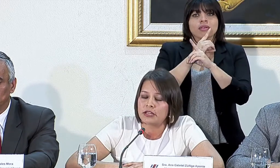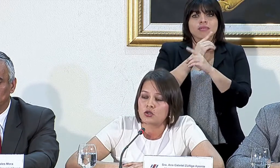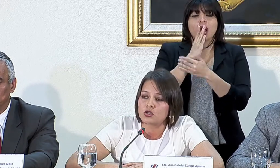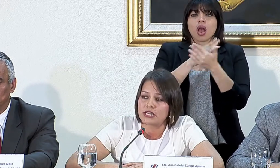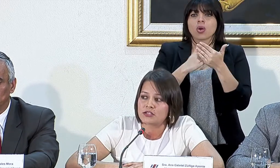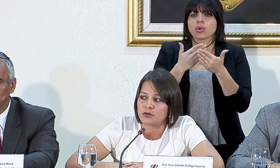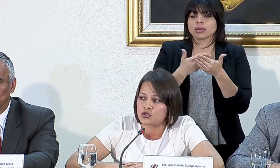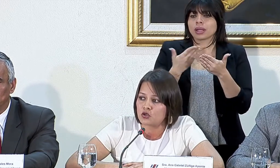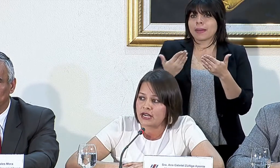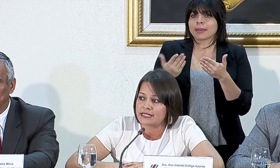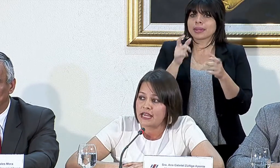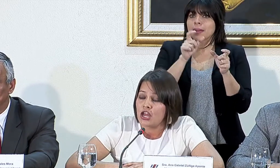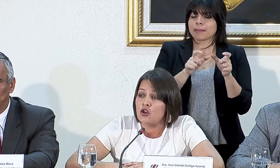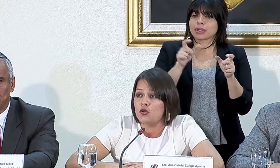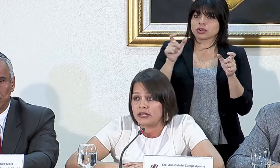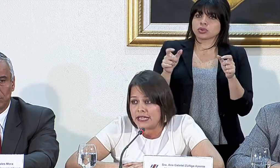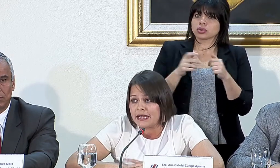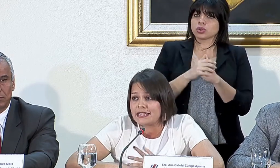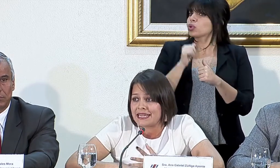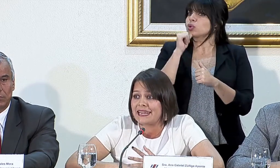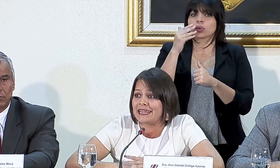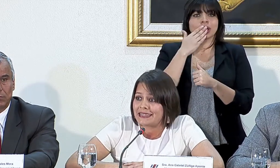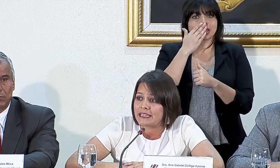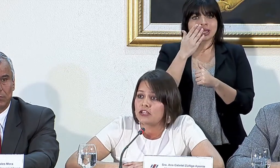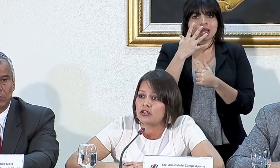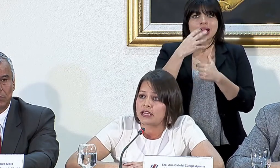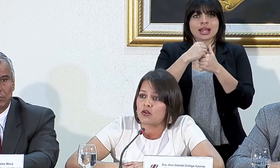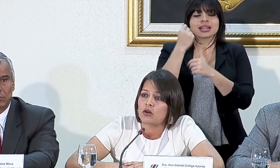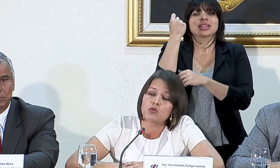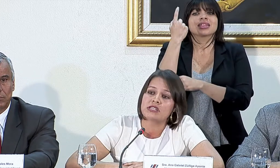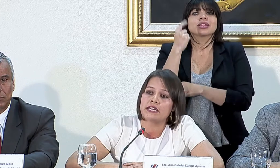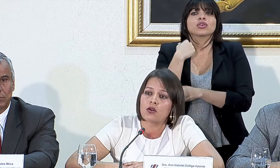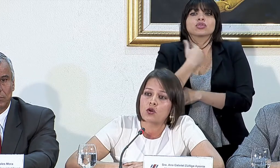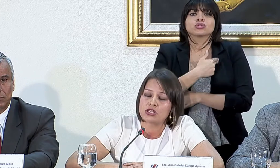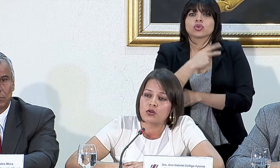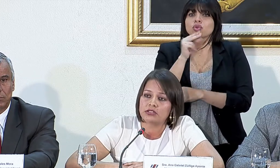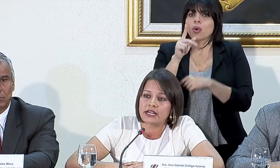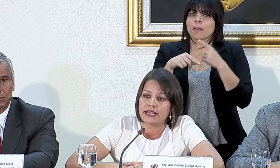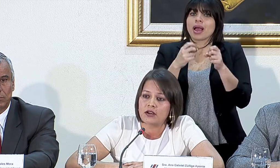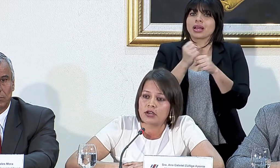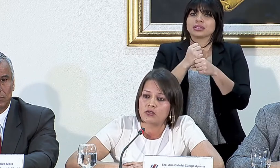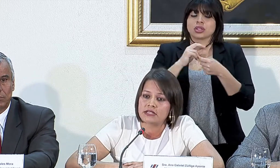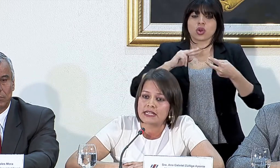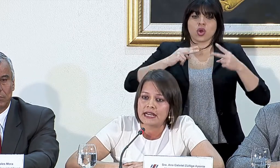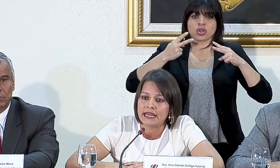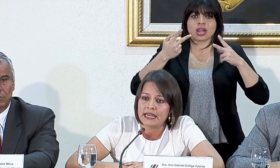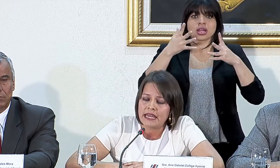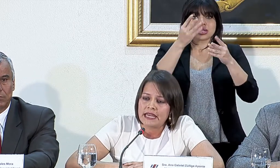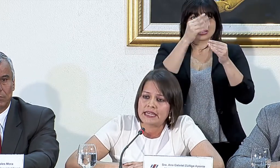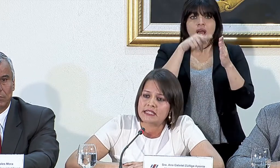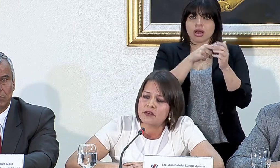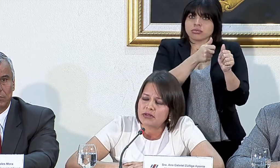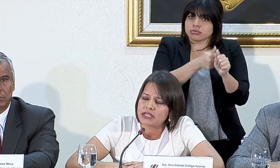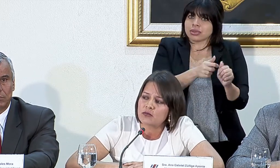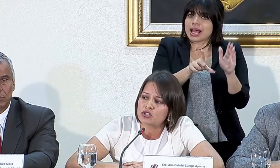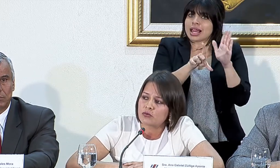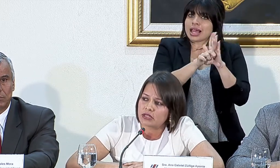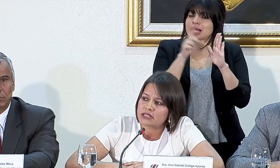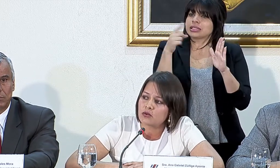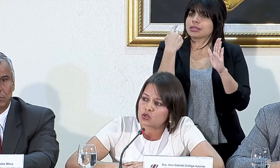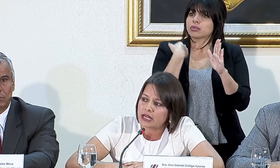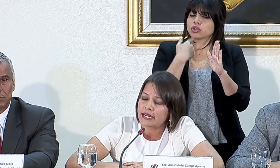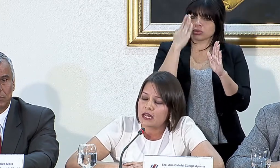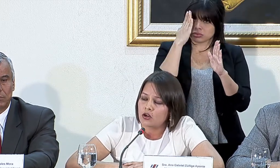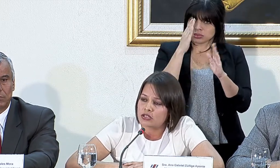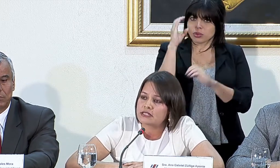algunos elementos de las personas no indígenas en el entendido de que no vamos a hacer cosa contraria a lo que nos dice la ley y que siempre estaremos